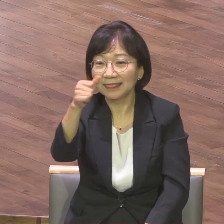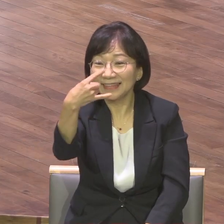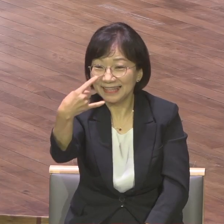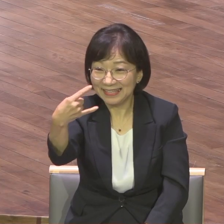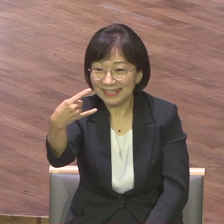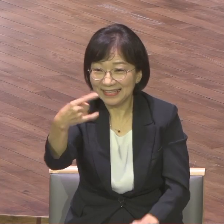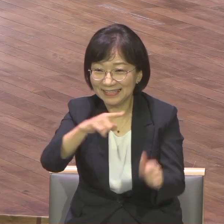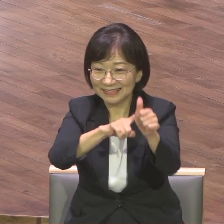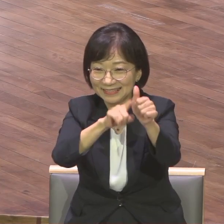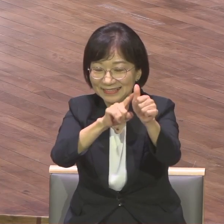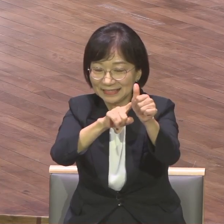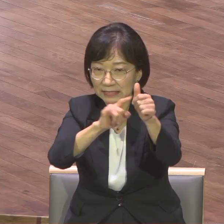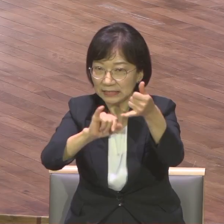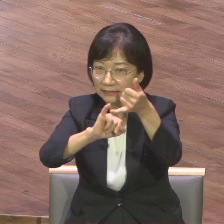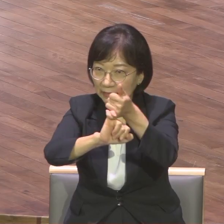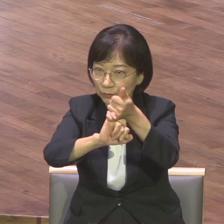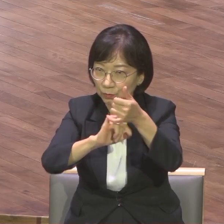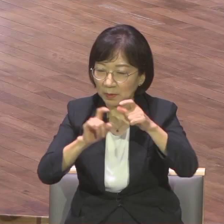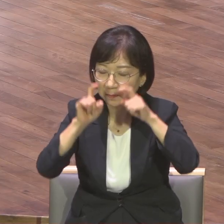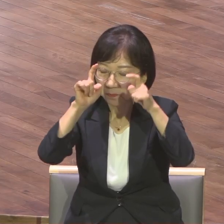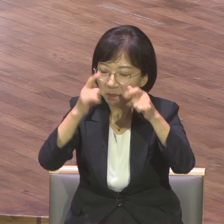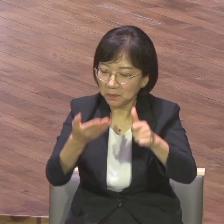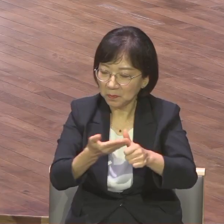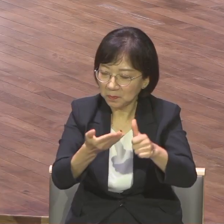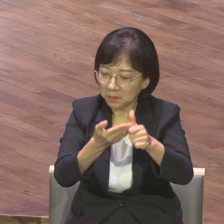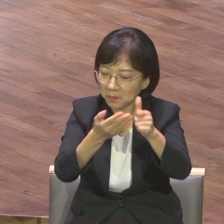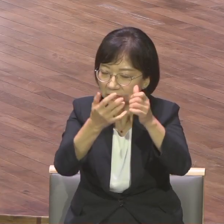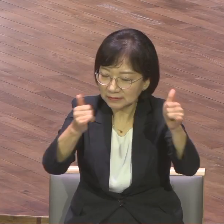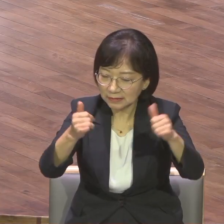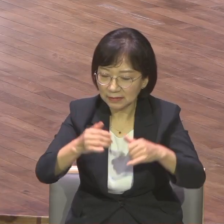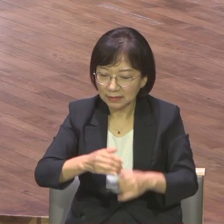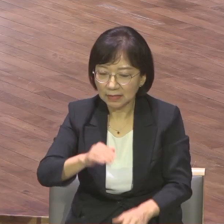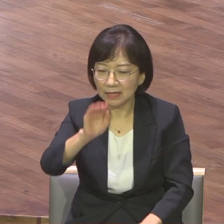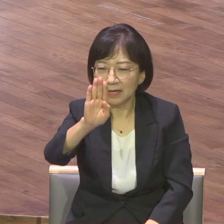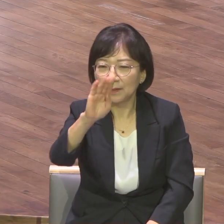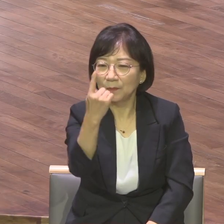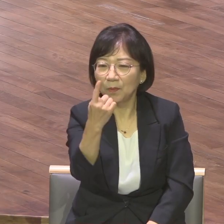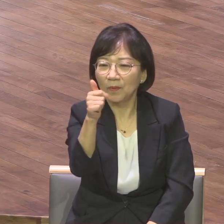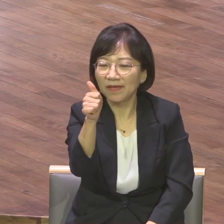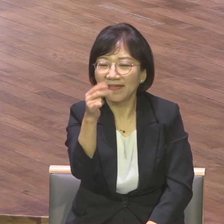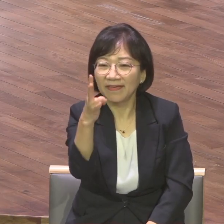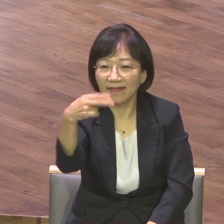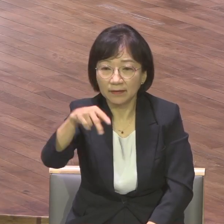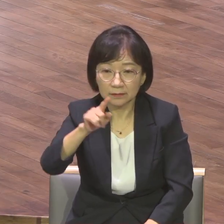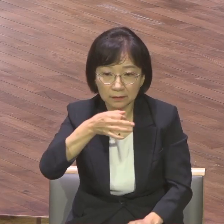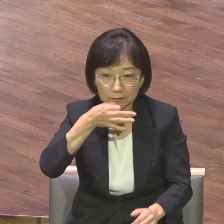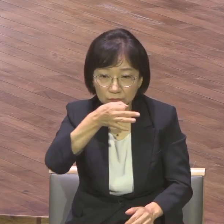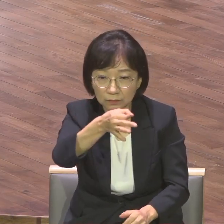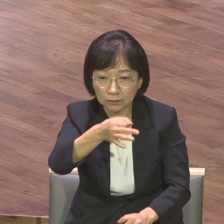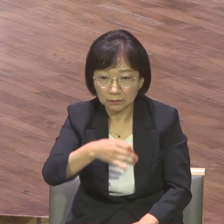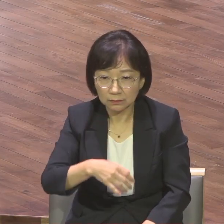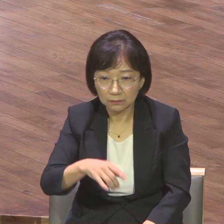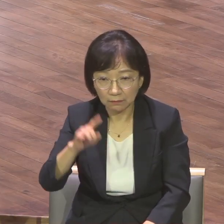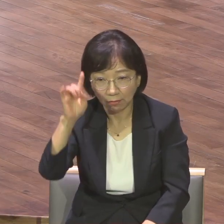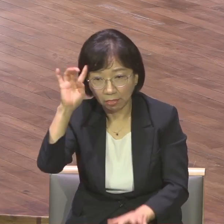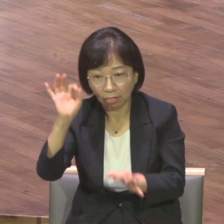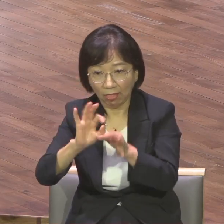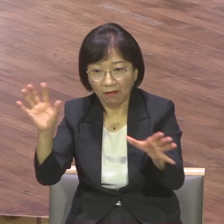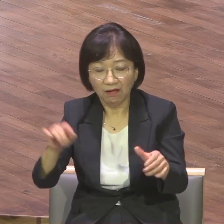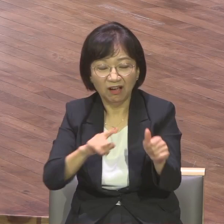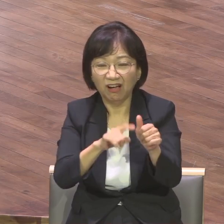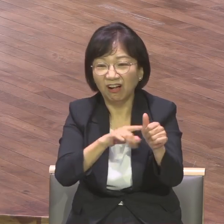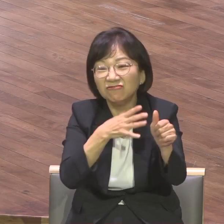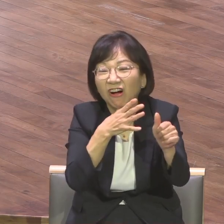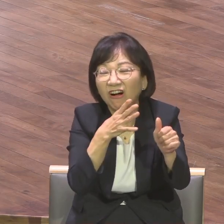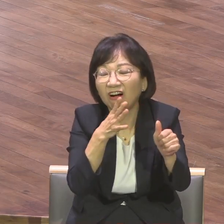이긴 자, 보혜사 그렇게 불러요. 여러분 이해 안 되지요? 늙은 할아버지를